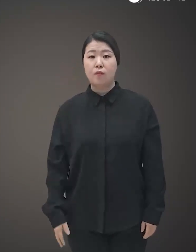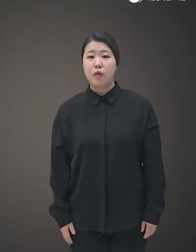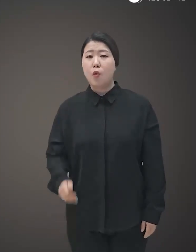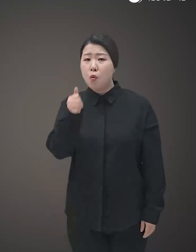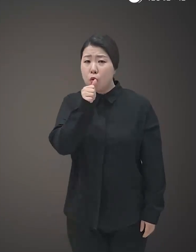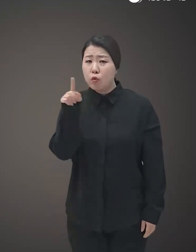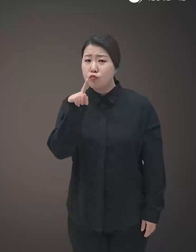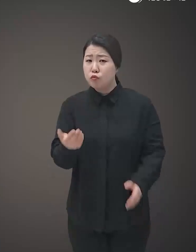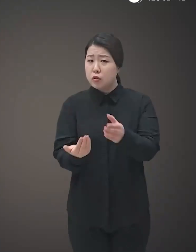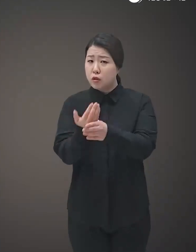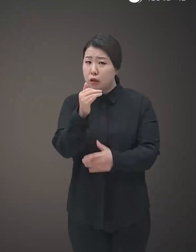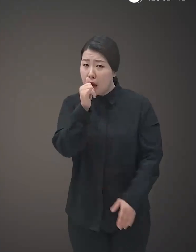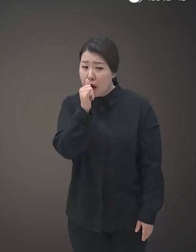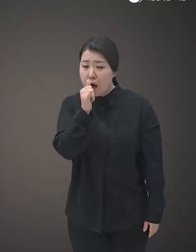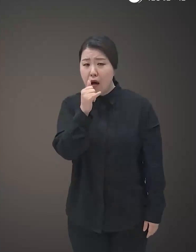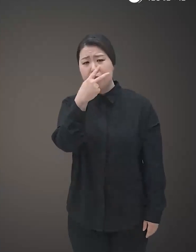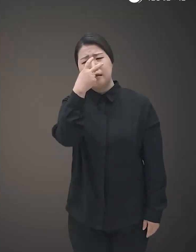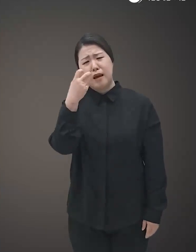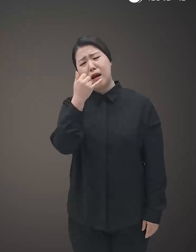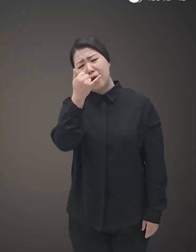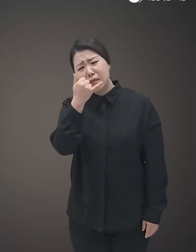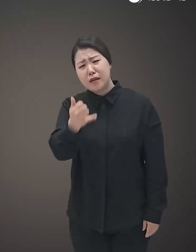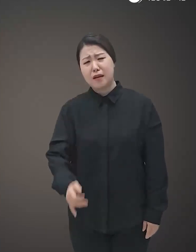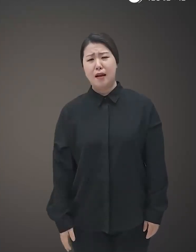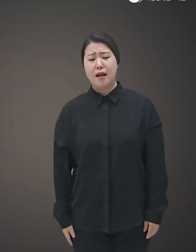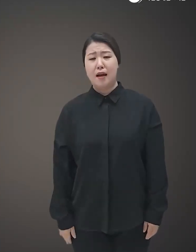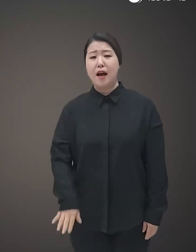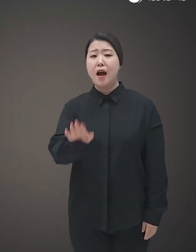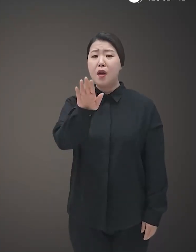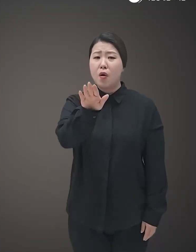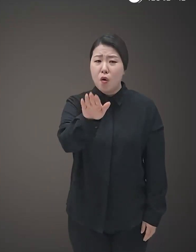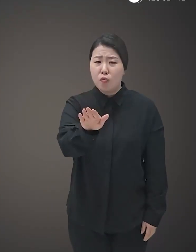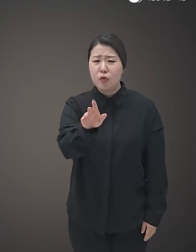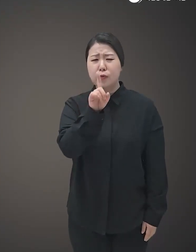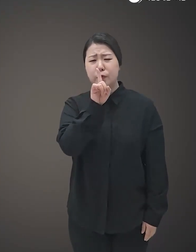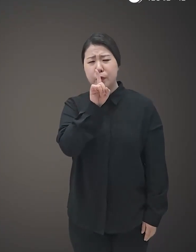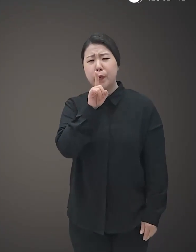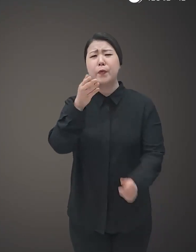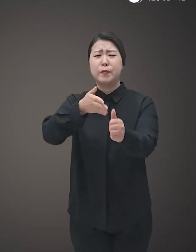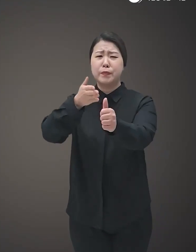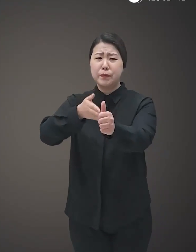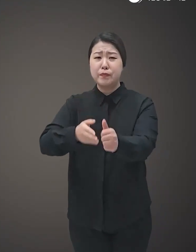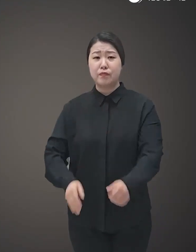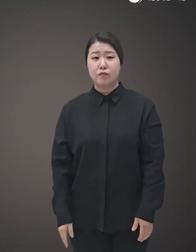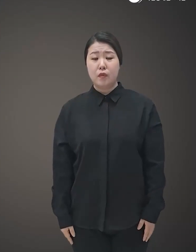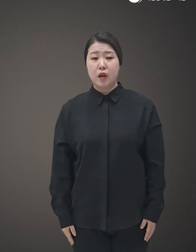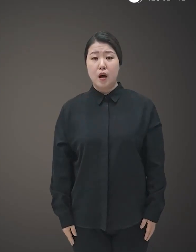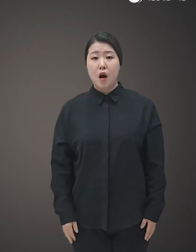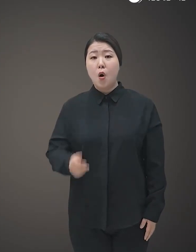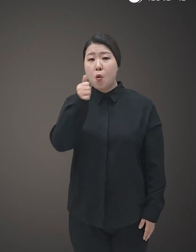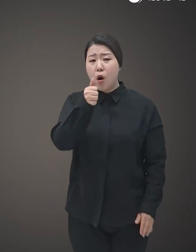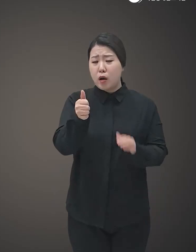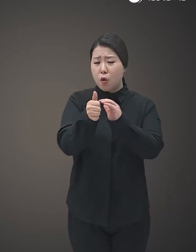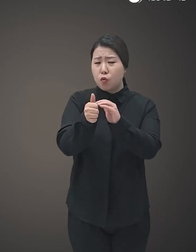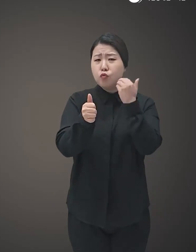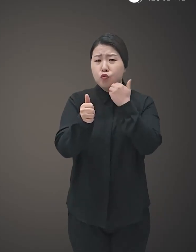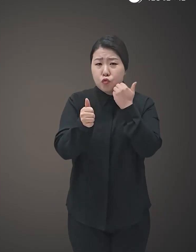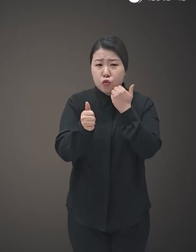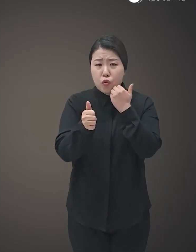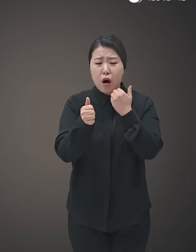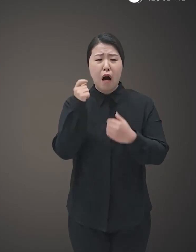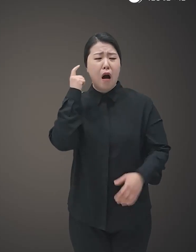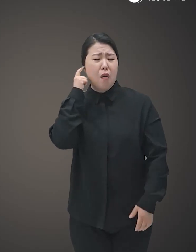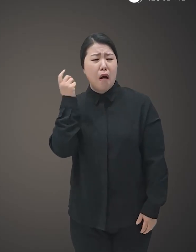야옹이 무슨 일 있나? 잠 좀 자자. 여러분 조용히 좀 합시다. 누가 감히 고양이를 울리는 거야?